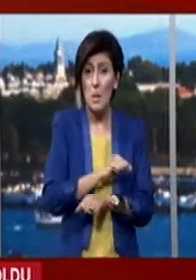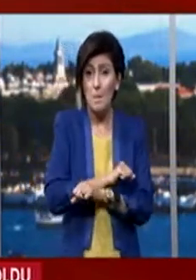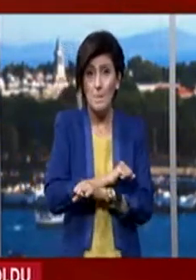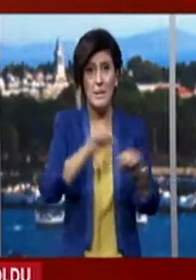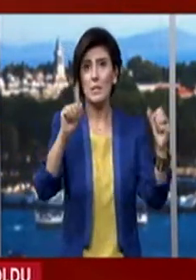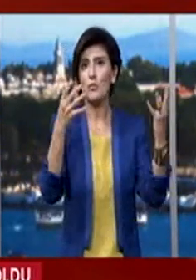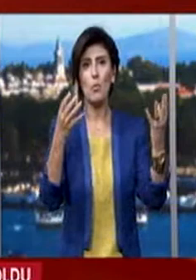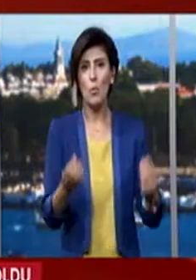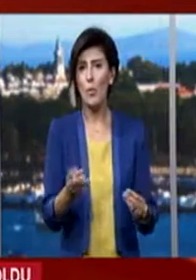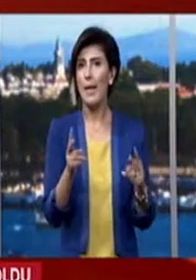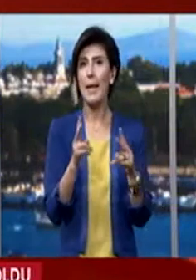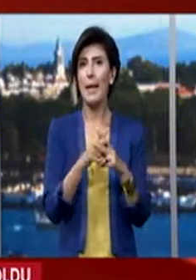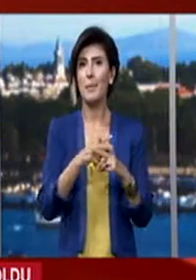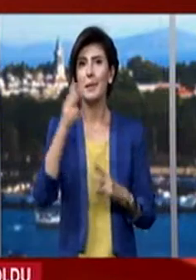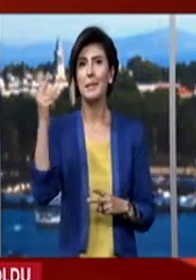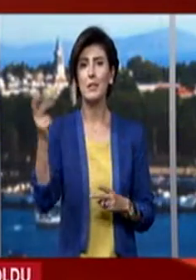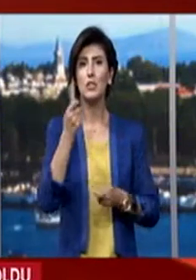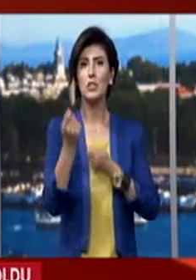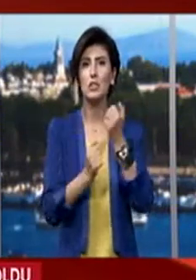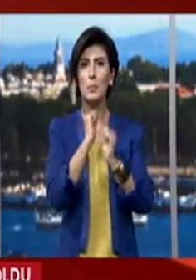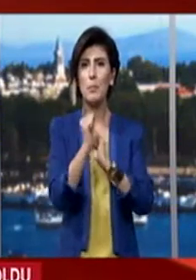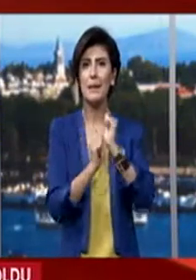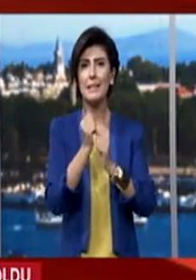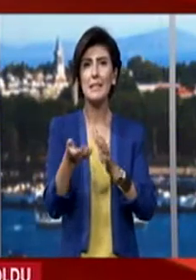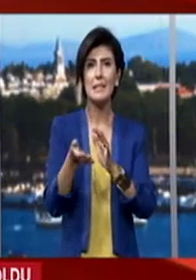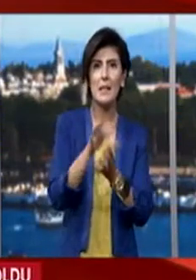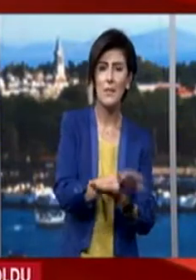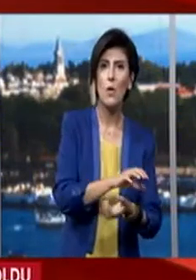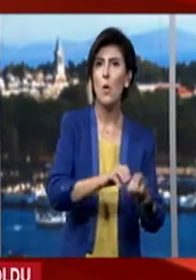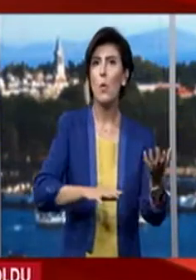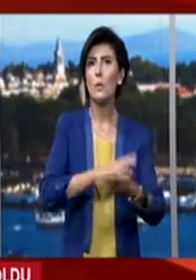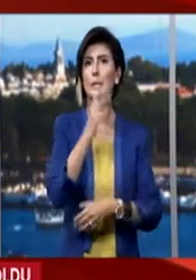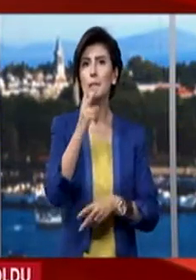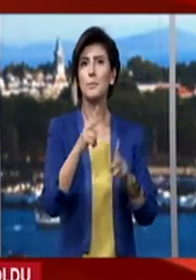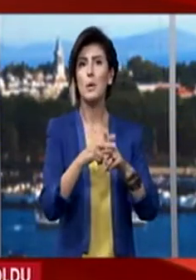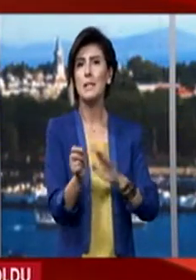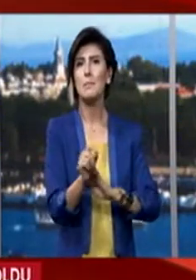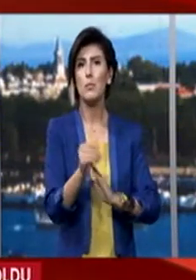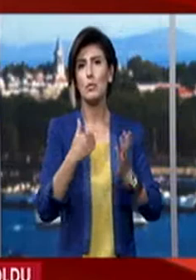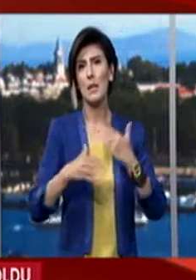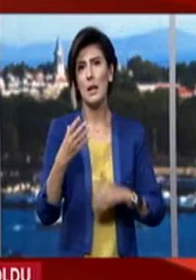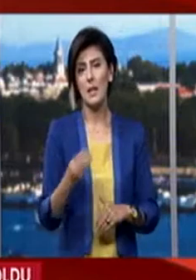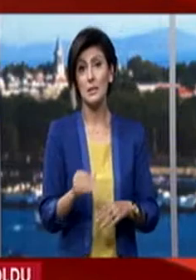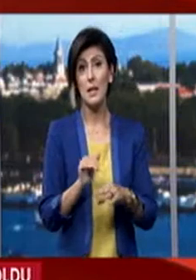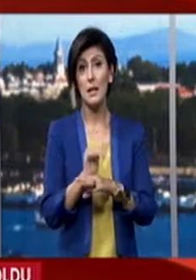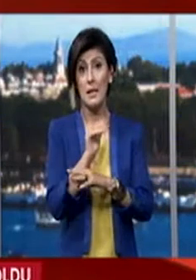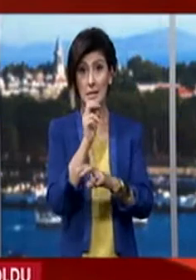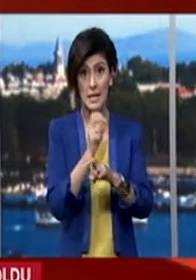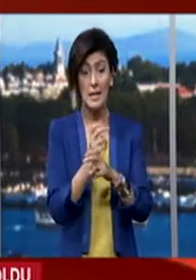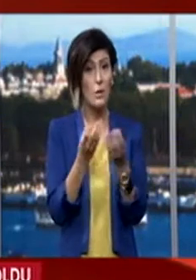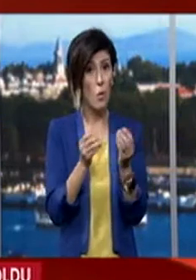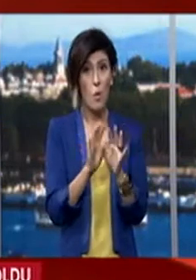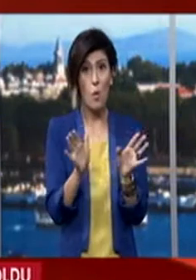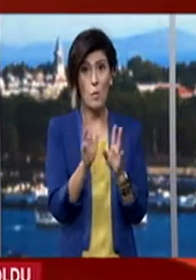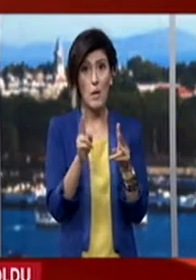patlayıcının infilak etmesi sonucu emniyete ait iş makinesi devrildi. Olayda iki polis memuru yaralandı. Hayati tehlikeleri